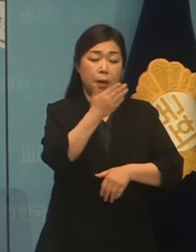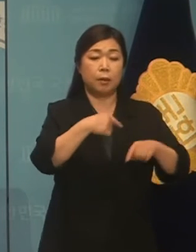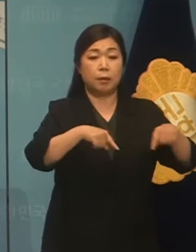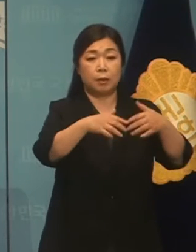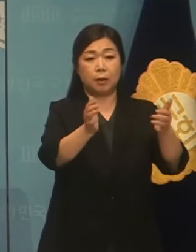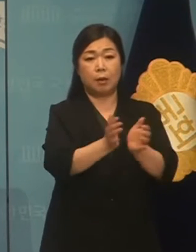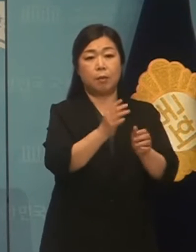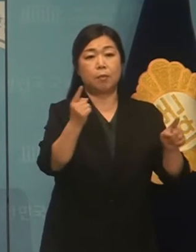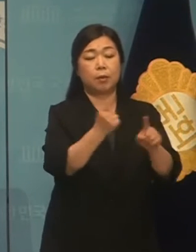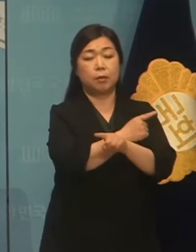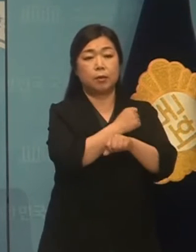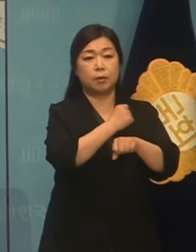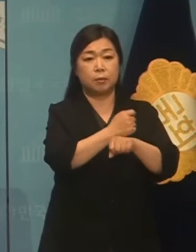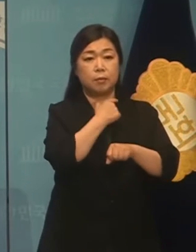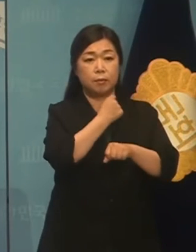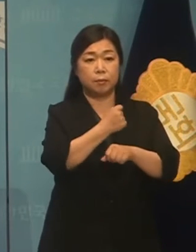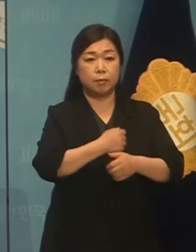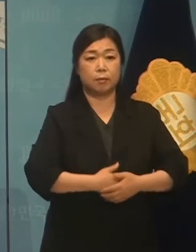만들 것입니다.